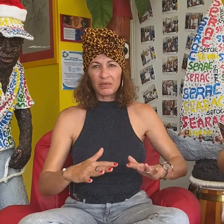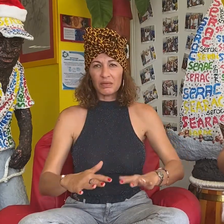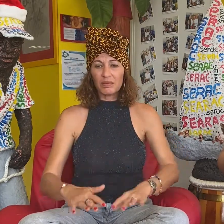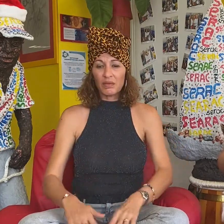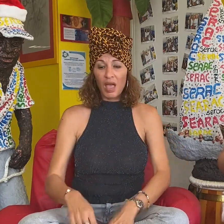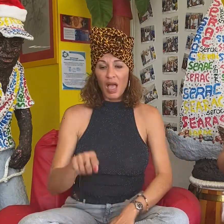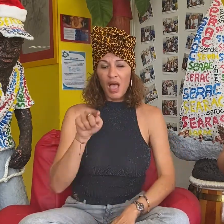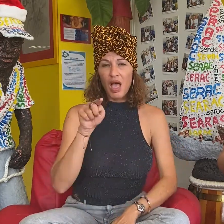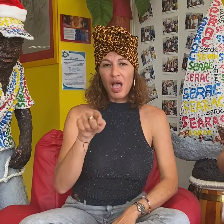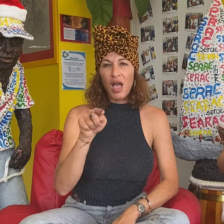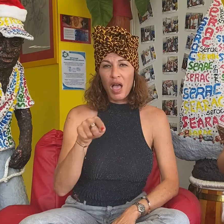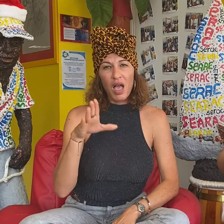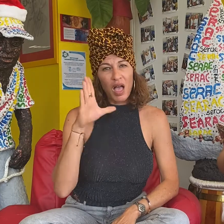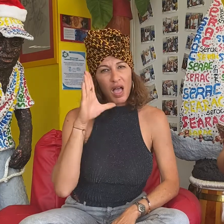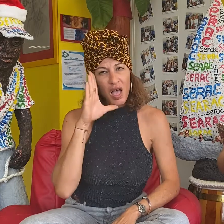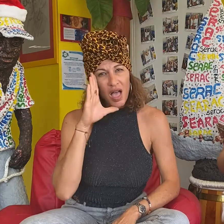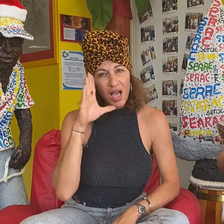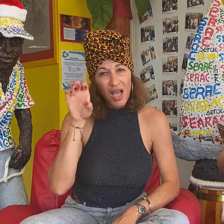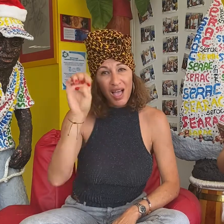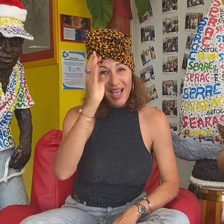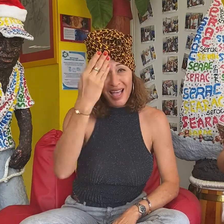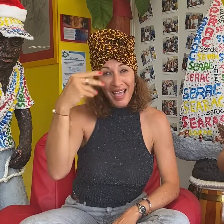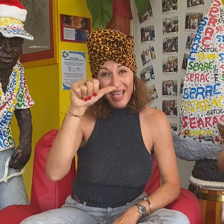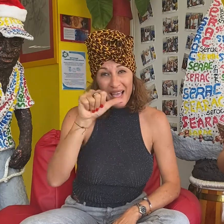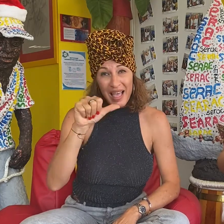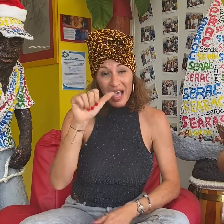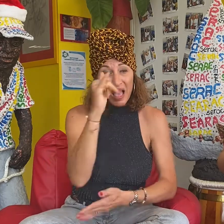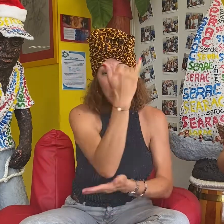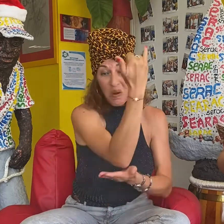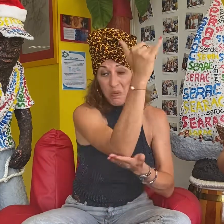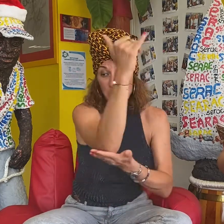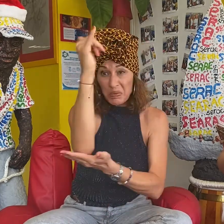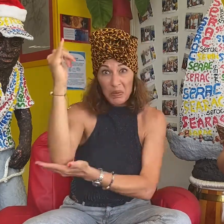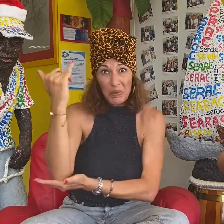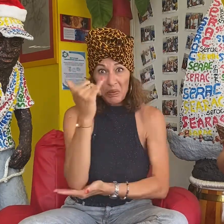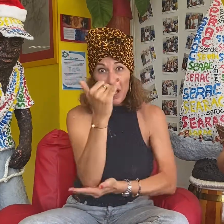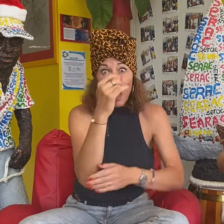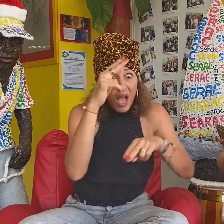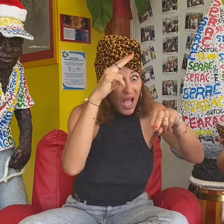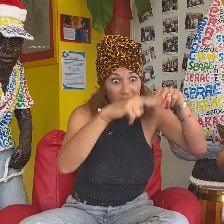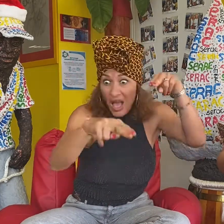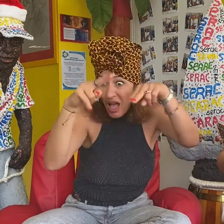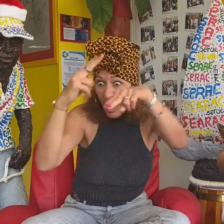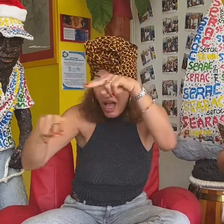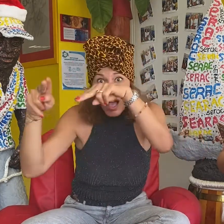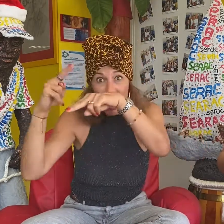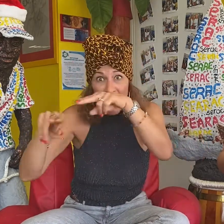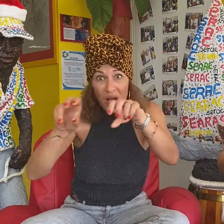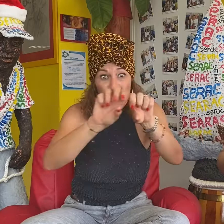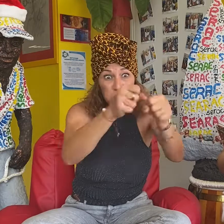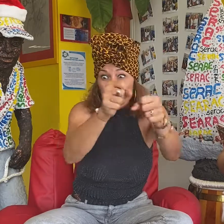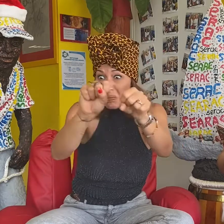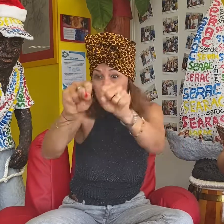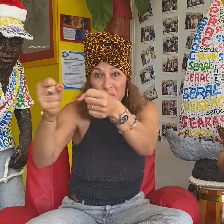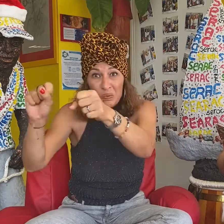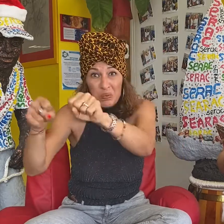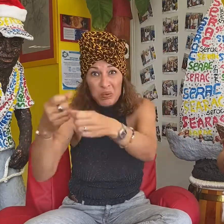Dans la chambre d'Emma, les poupées sont toutes nues et cassées. Il manque un bras ou une